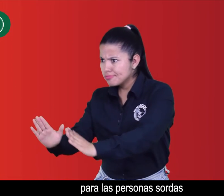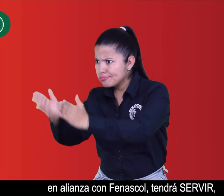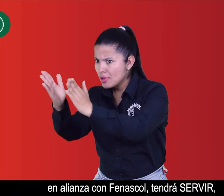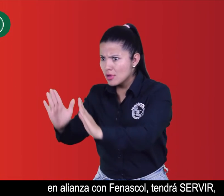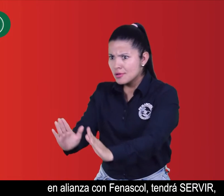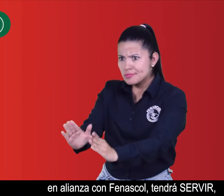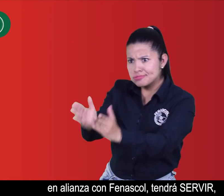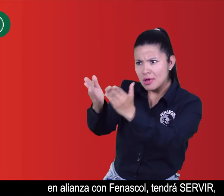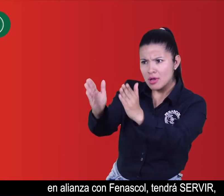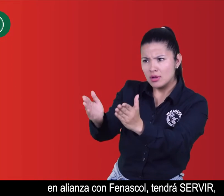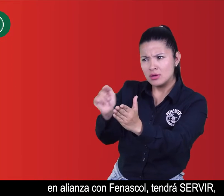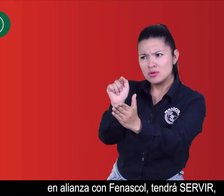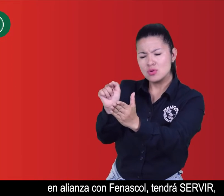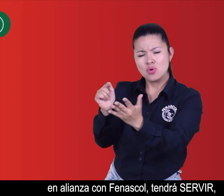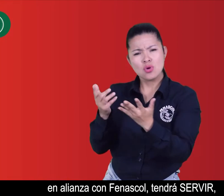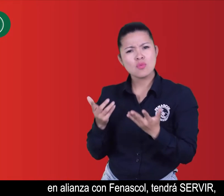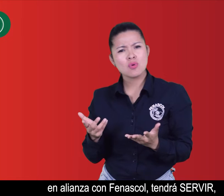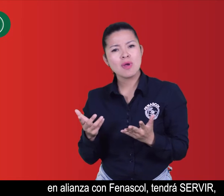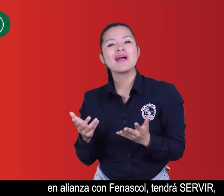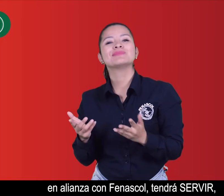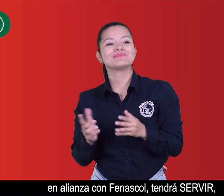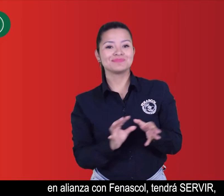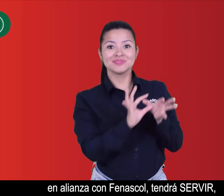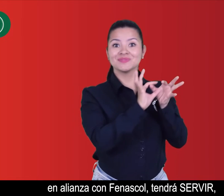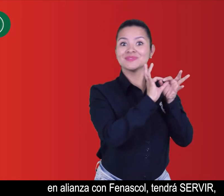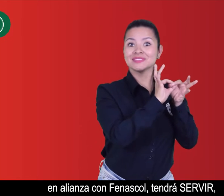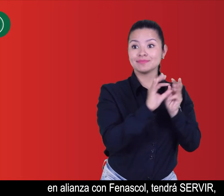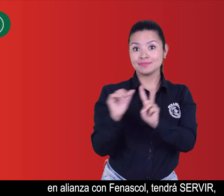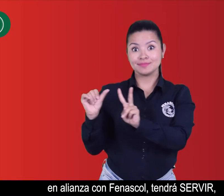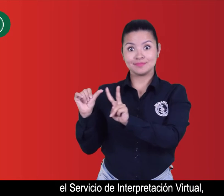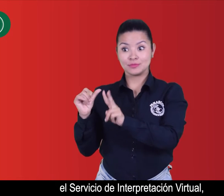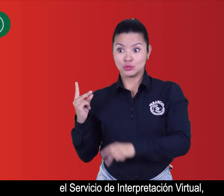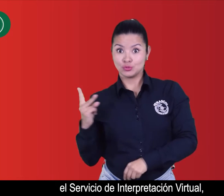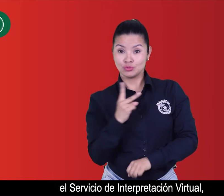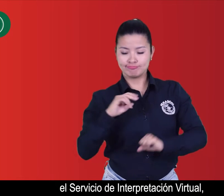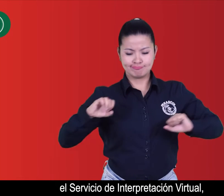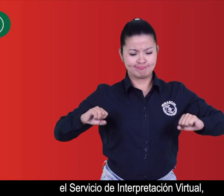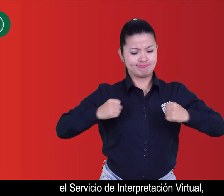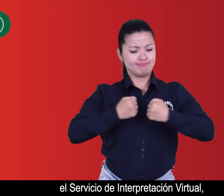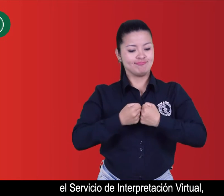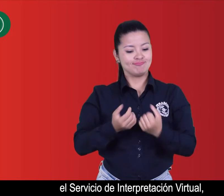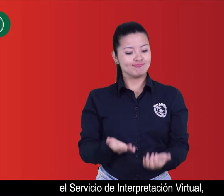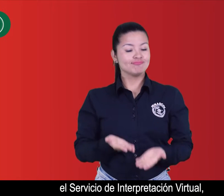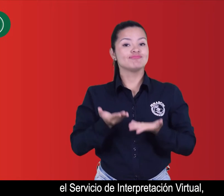En alianza con FENASCOL, tendrá a servir el servicio de interpretación virtual.